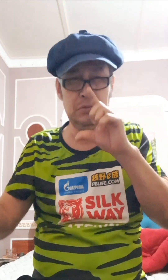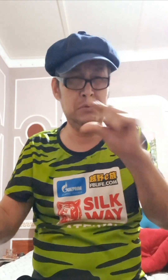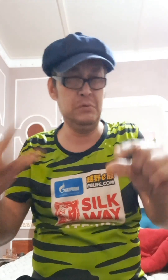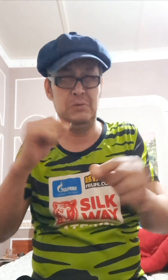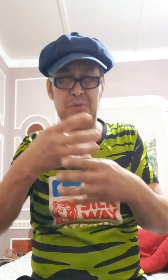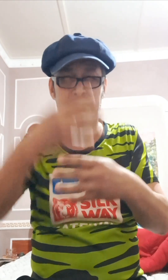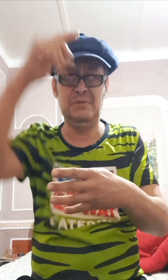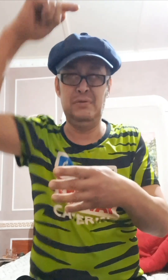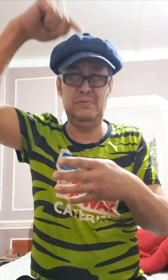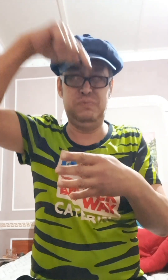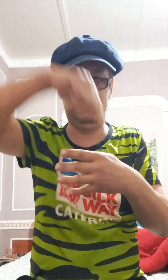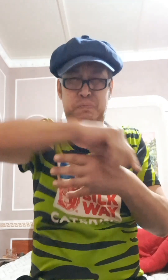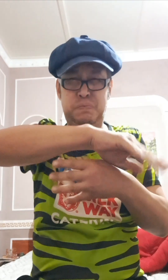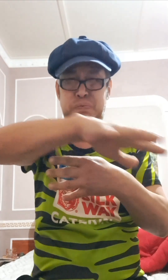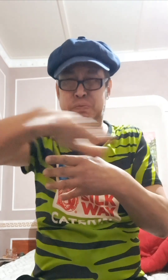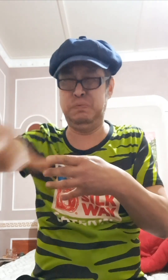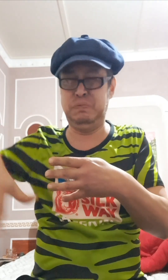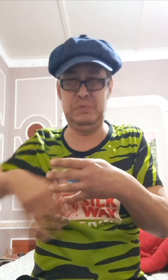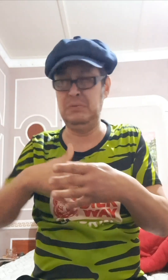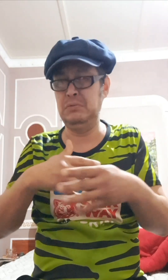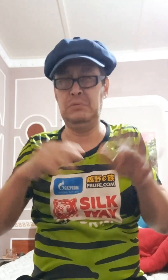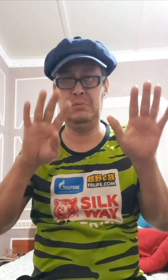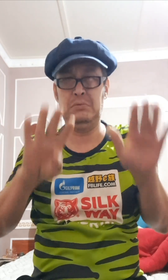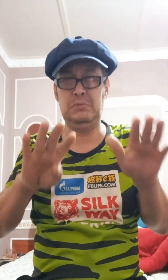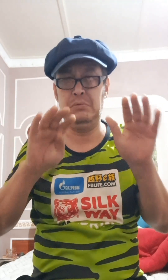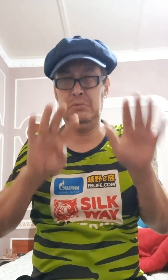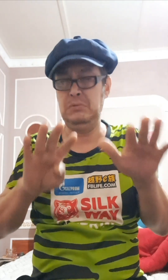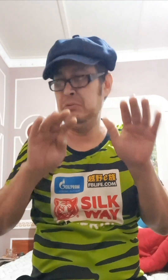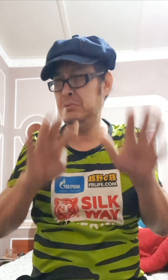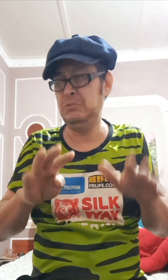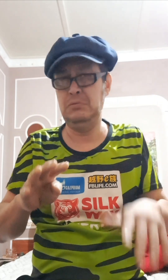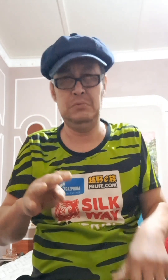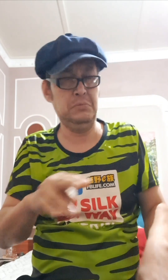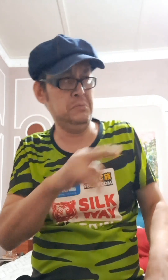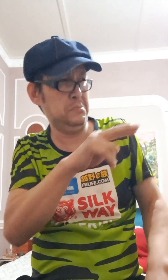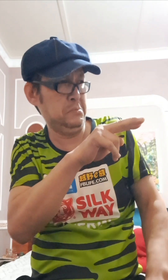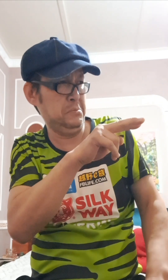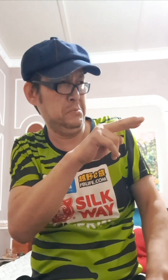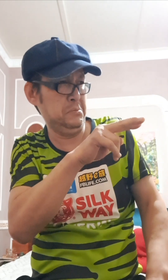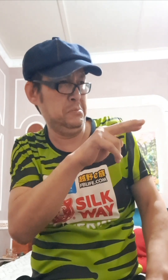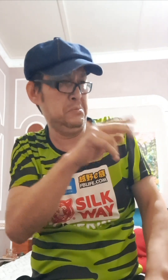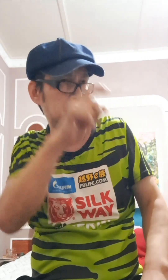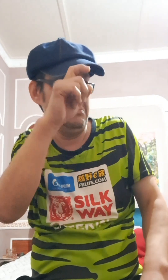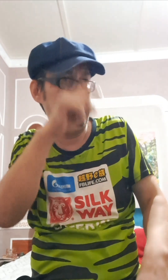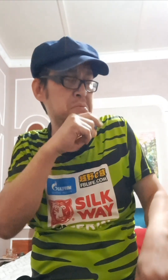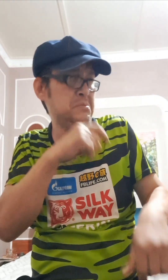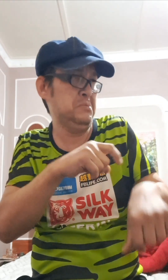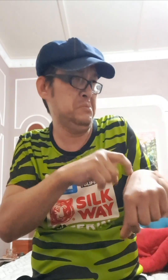deben asegurarse de que se añada la cantidad necesaria de almidón para producir alcohol. Antes de la descarga, cada camión